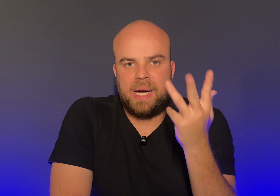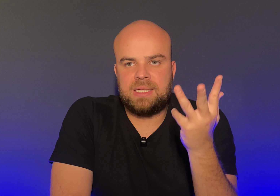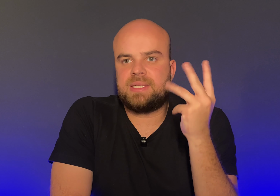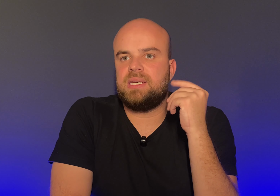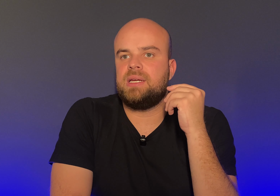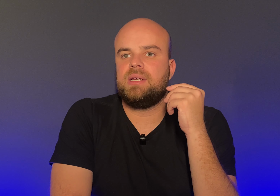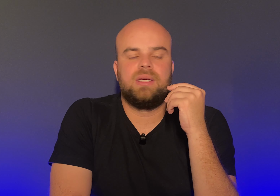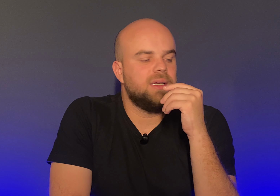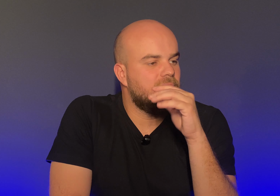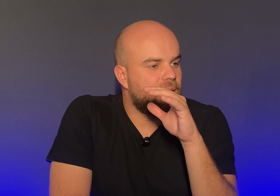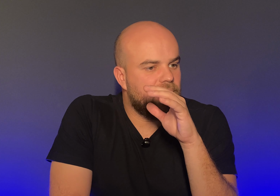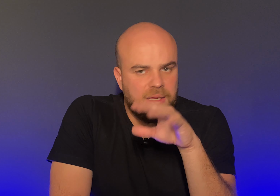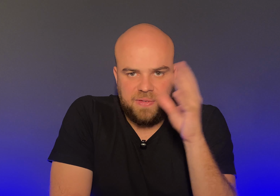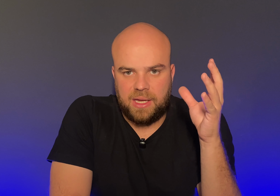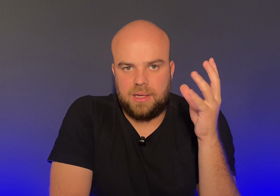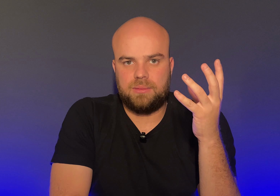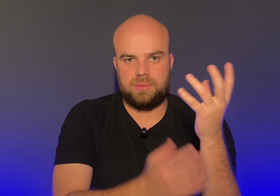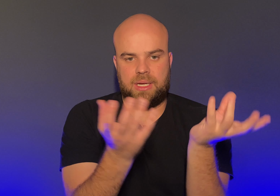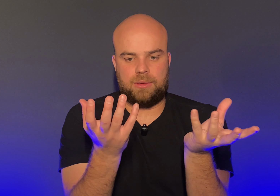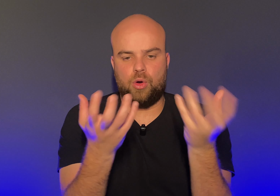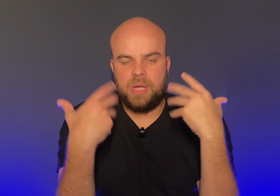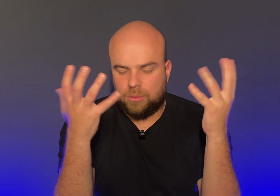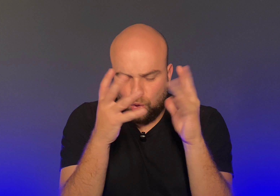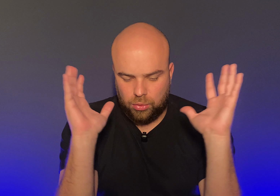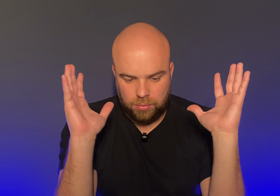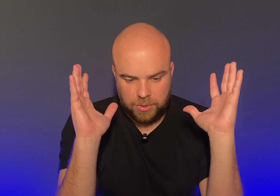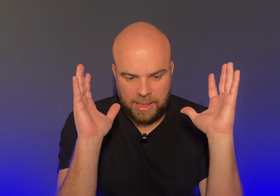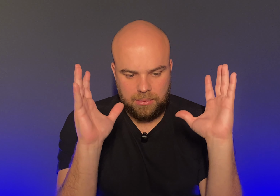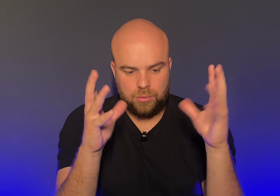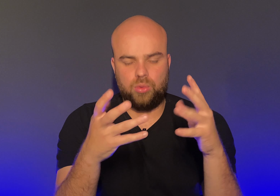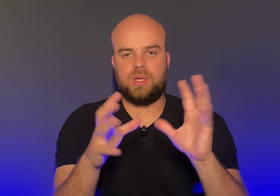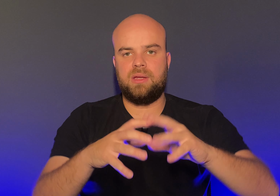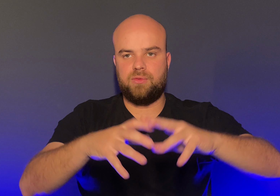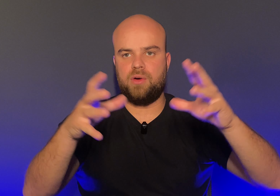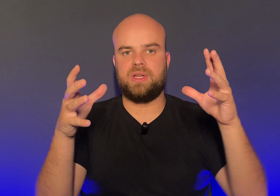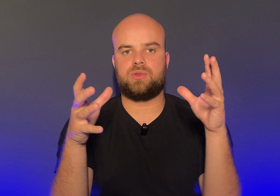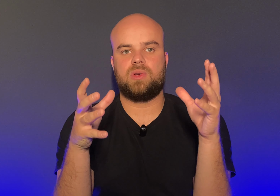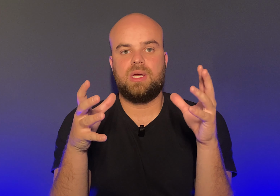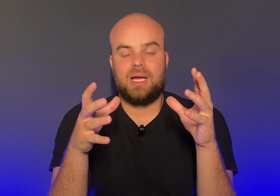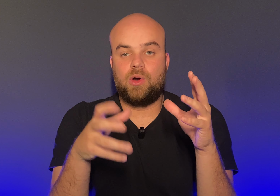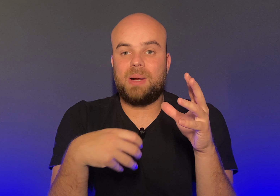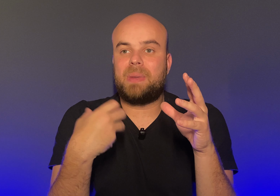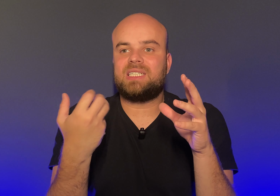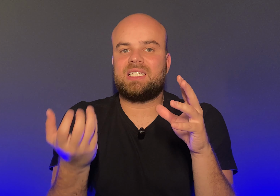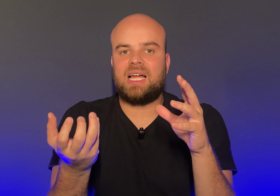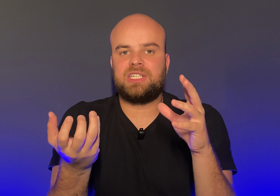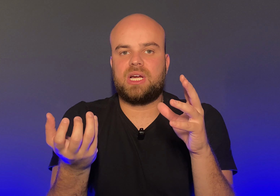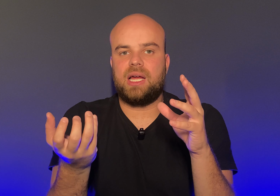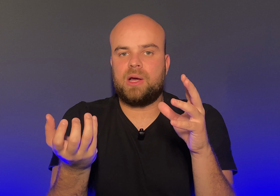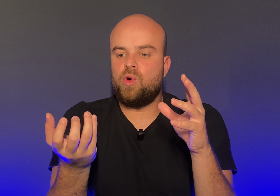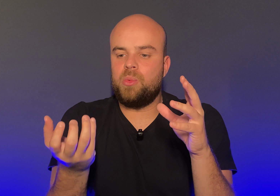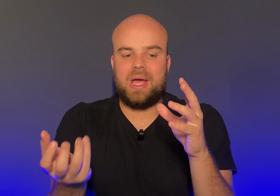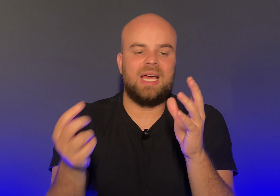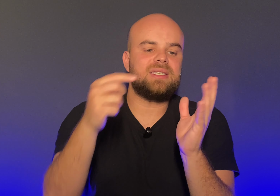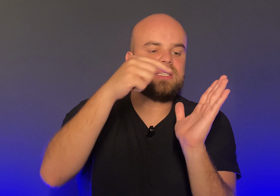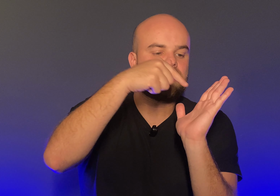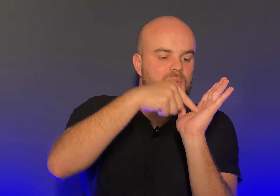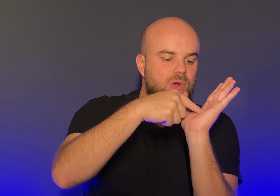passe enfim Domingo tudo Tá tudo que envolve isso agora a parte tática é como essas ações